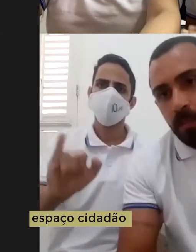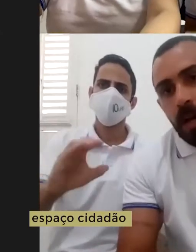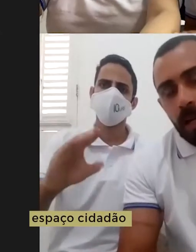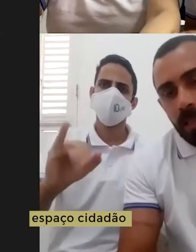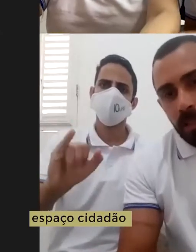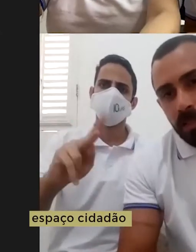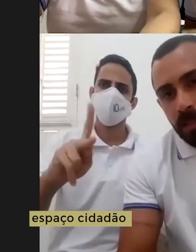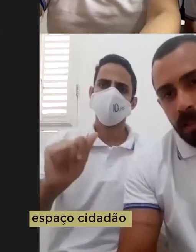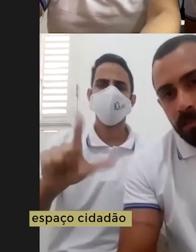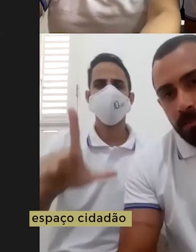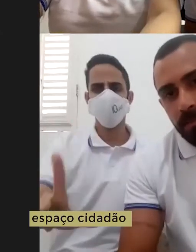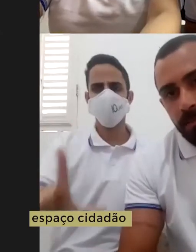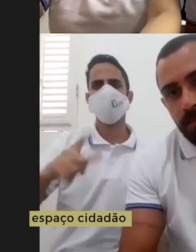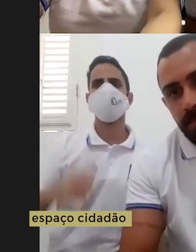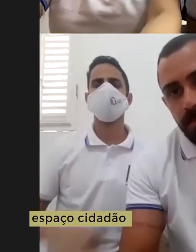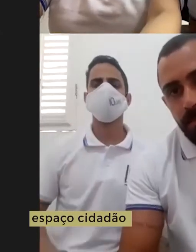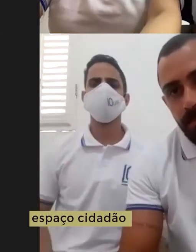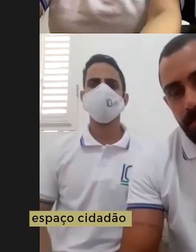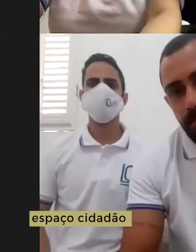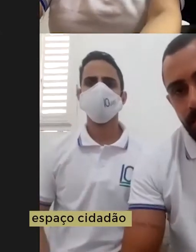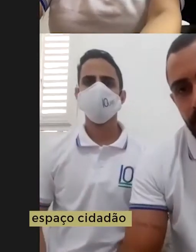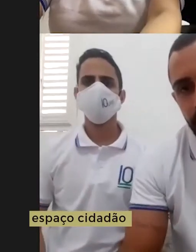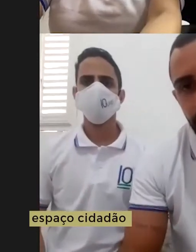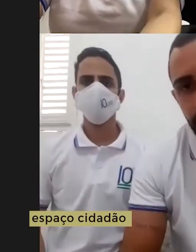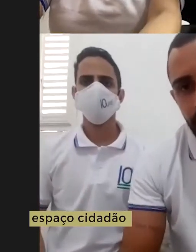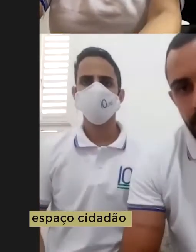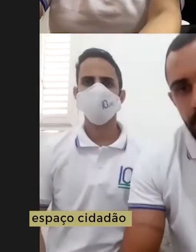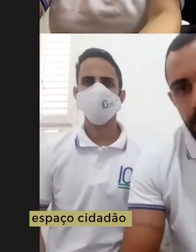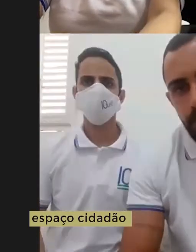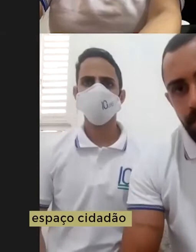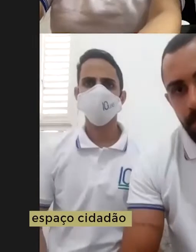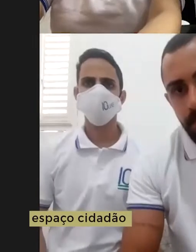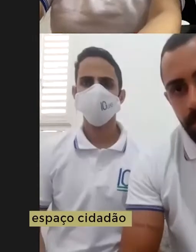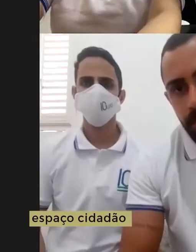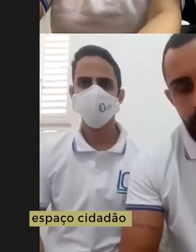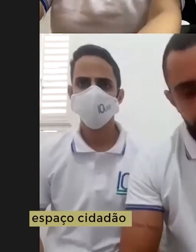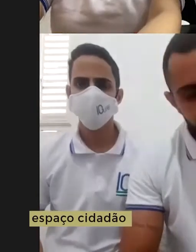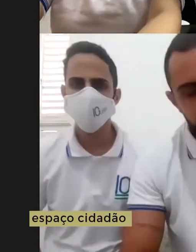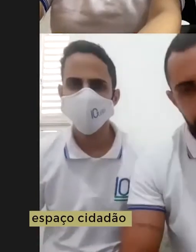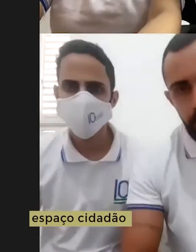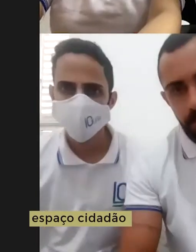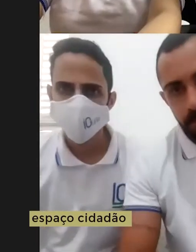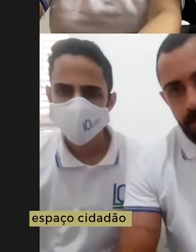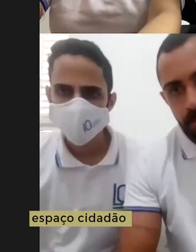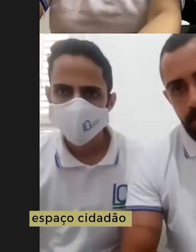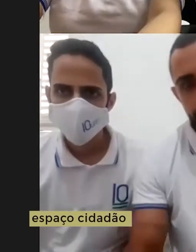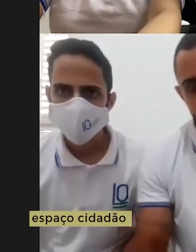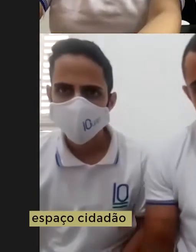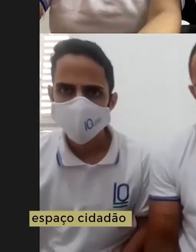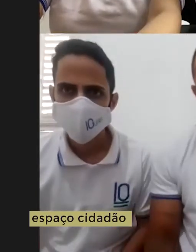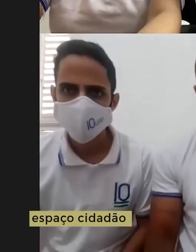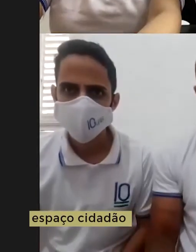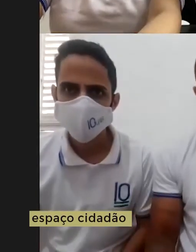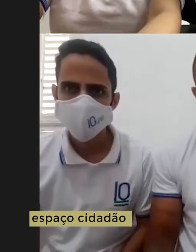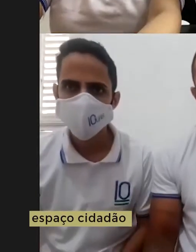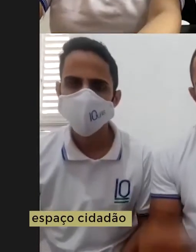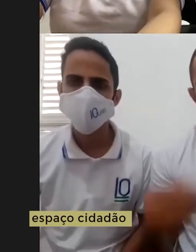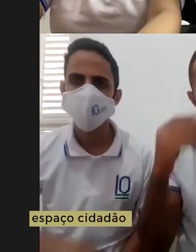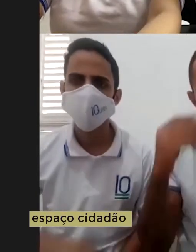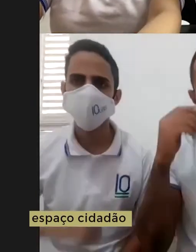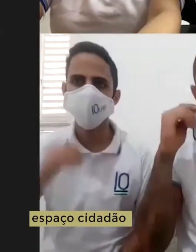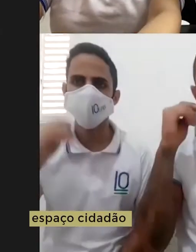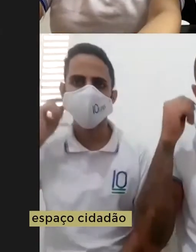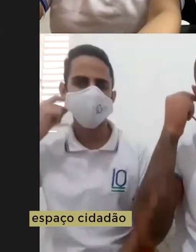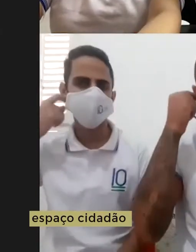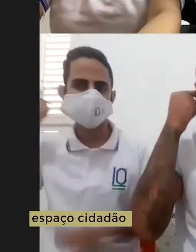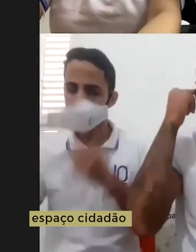população aqui da nossa cidade. E, por fim, aqui, o que é que motiva, né, o Evany Oliveira, né, a